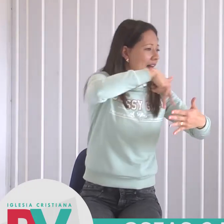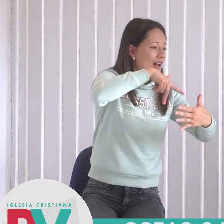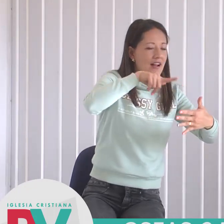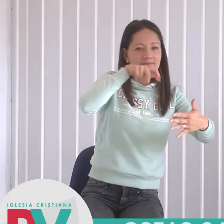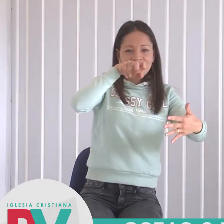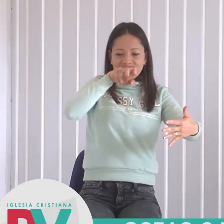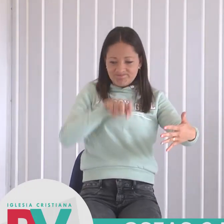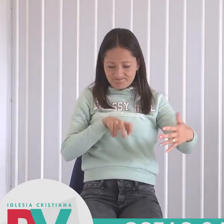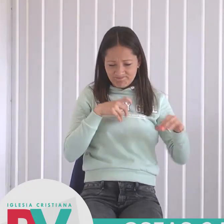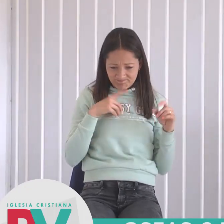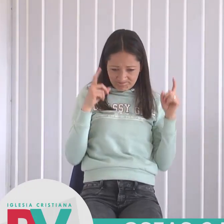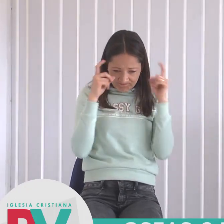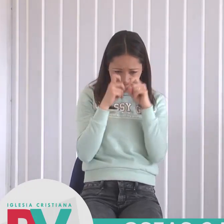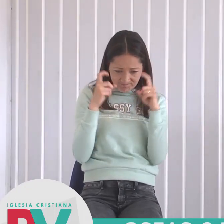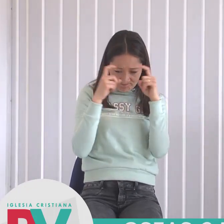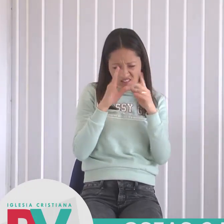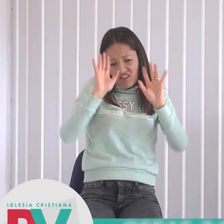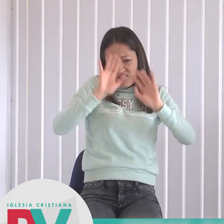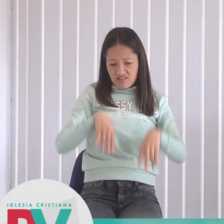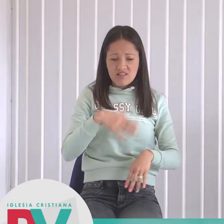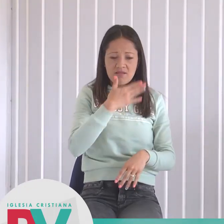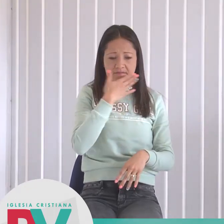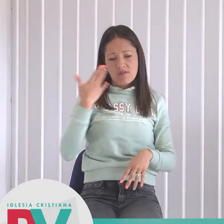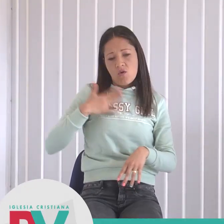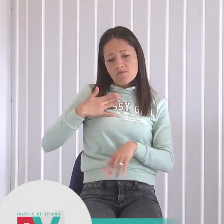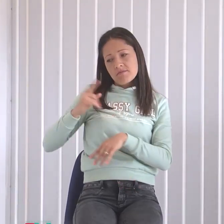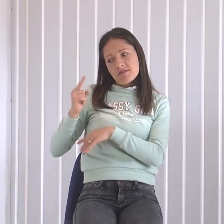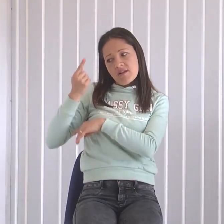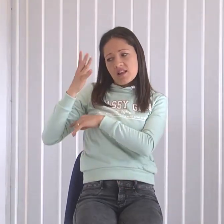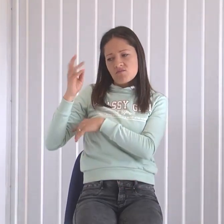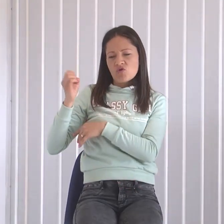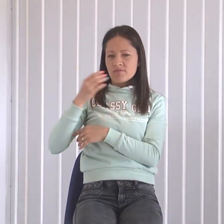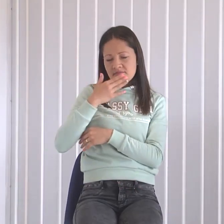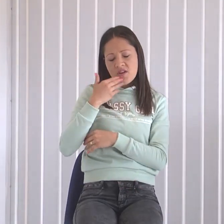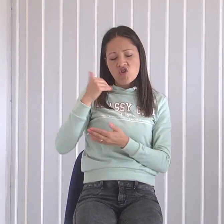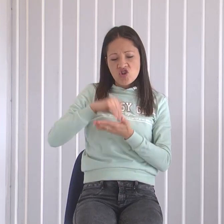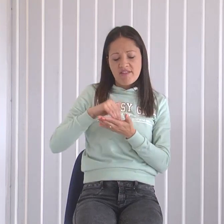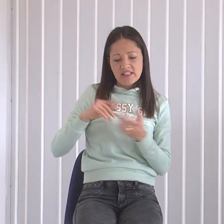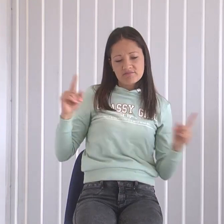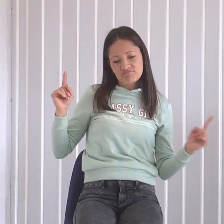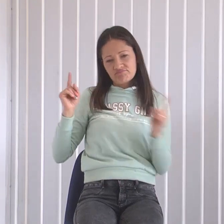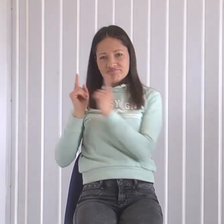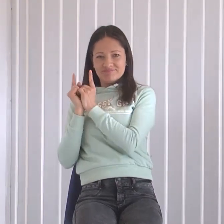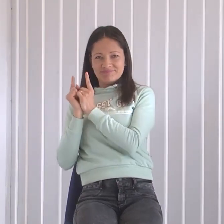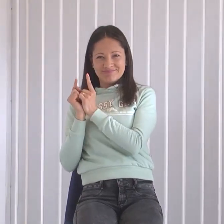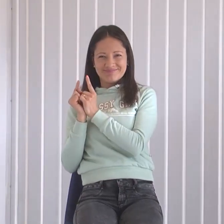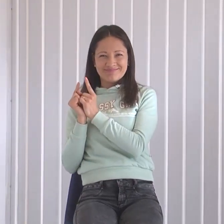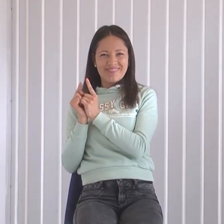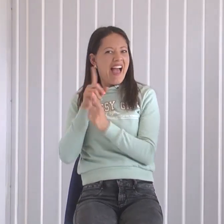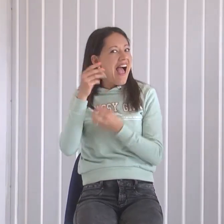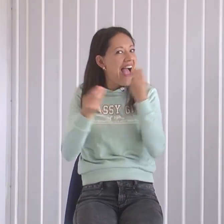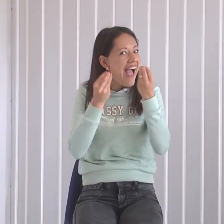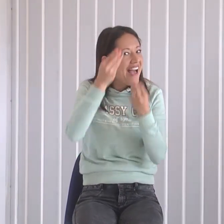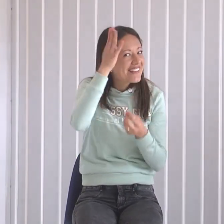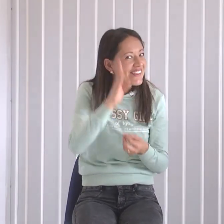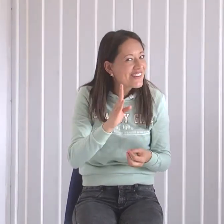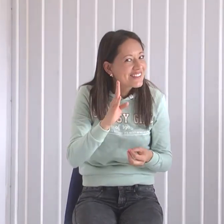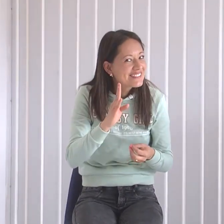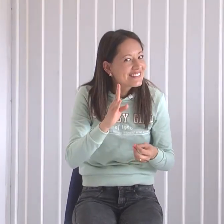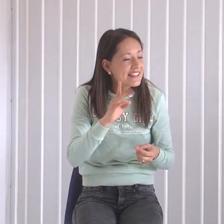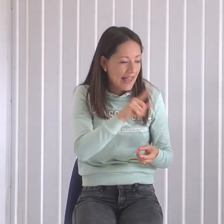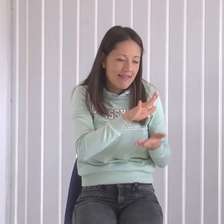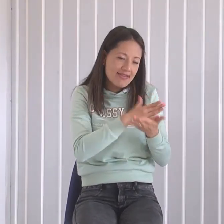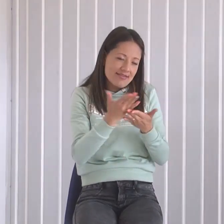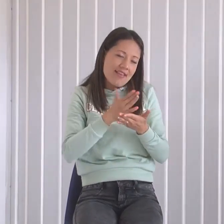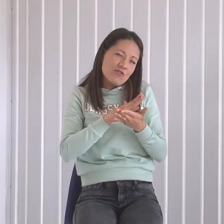pensar, me iba mejor con mi primer marido, así que voy a volver con él. ¿Qué es lo que va a hacer Dios? Bueno, aquí en la traducción